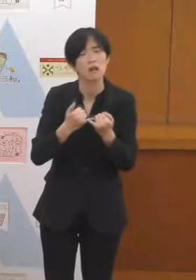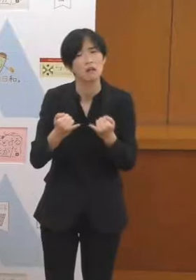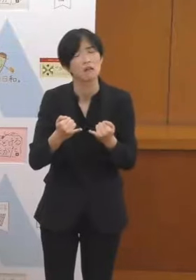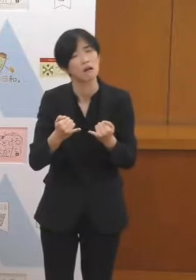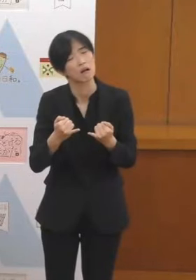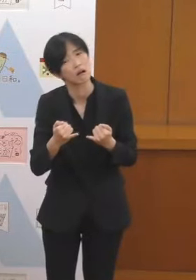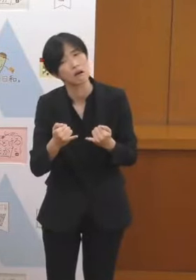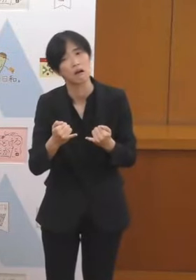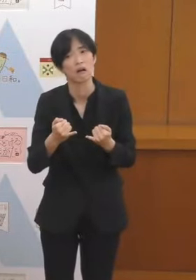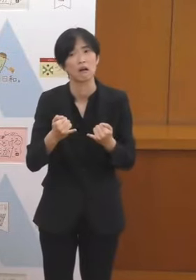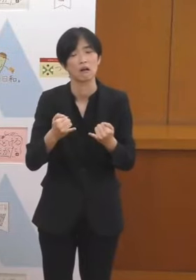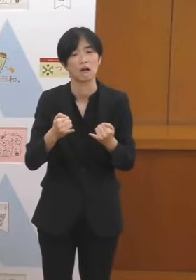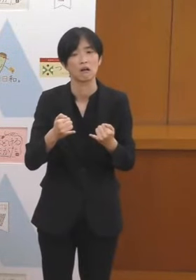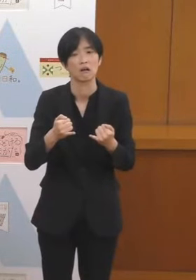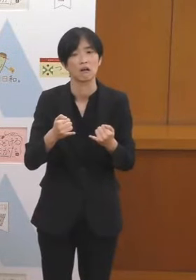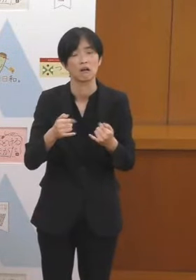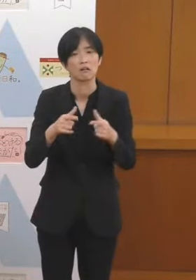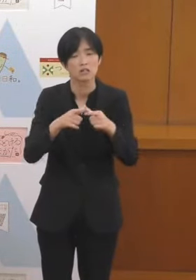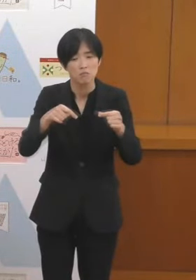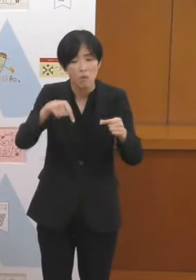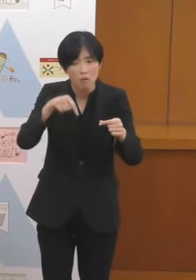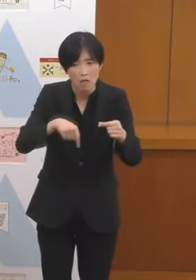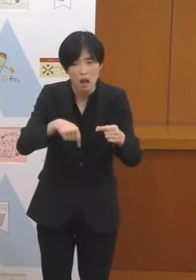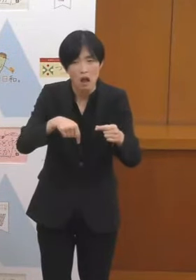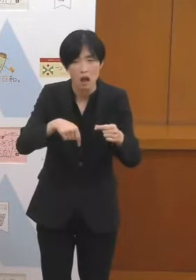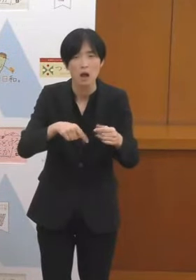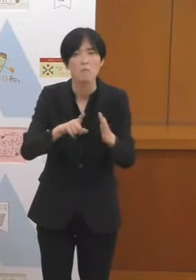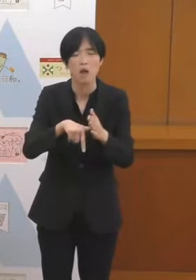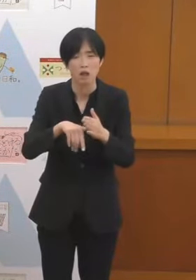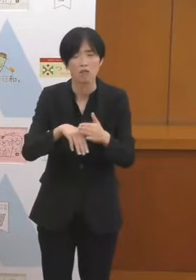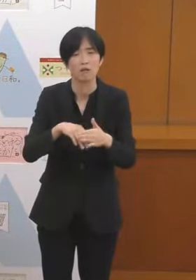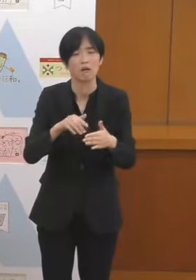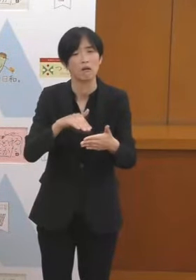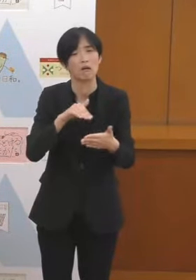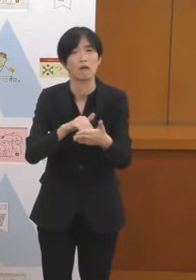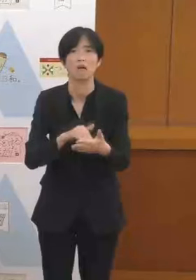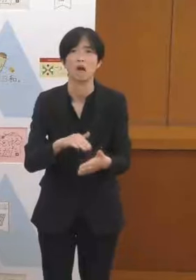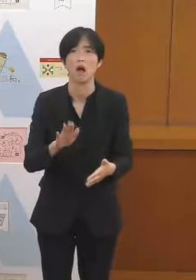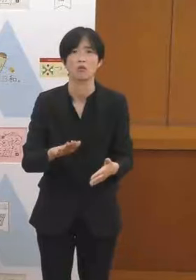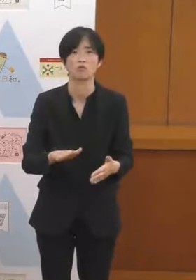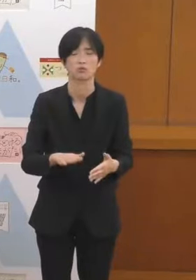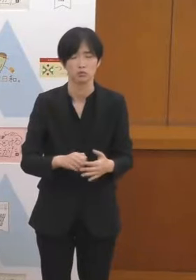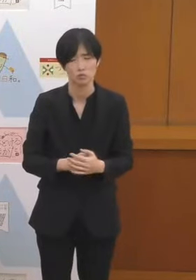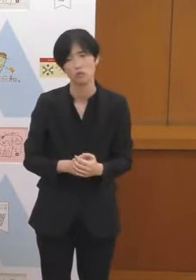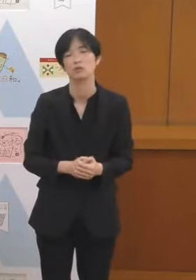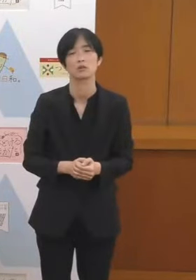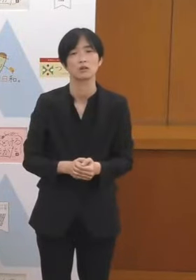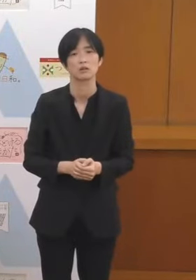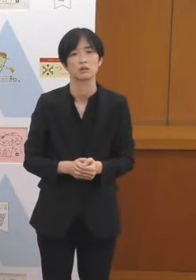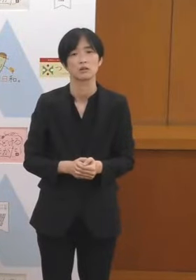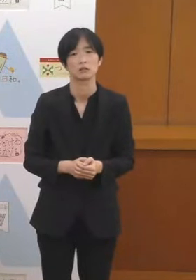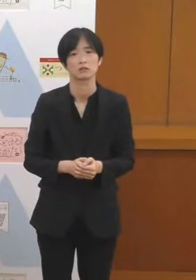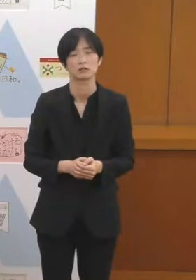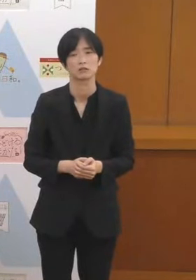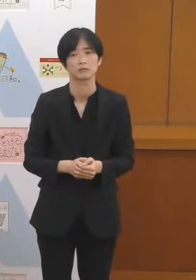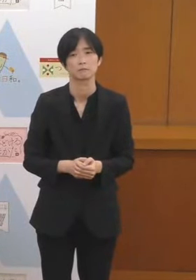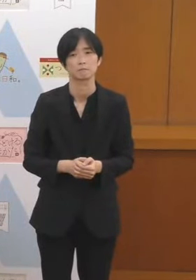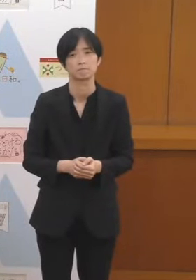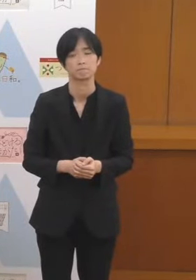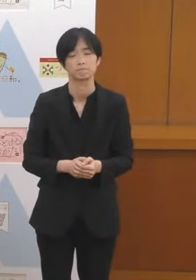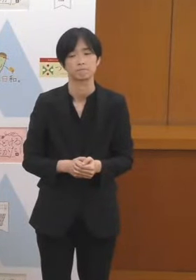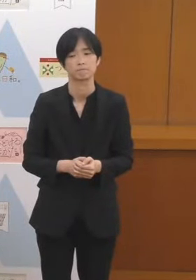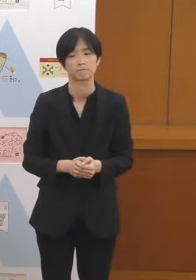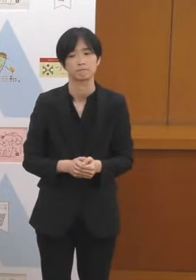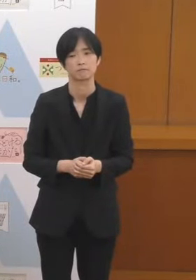変わりないと言いますかただ減少していく中でのこう奪い合いというようなことになりますのでそういったこと